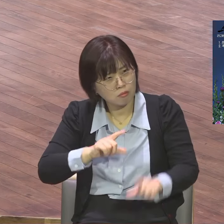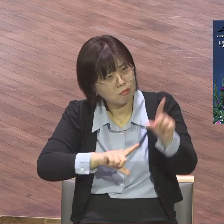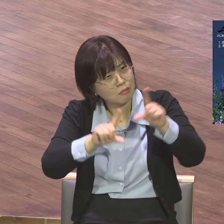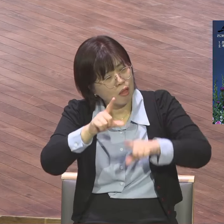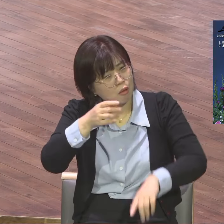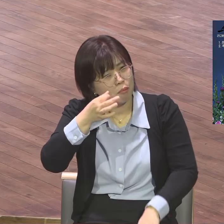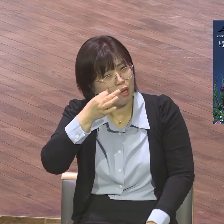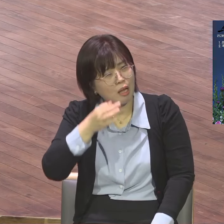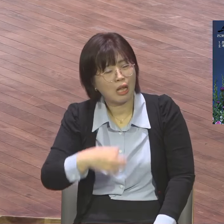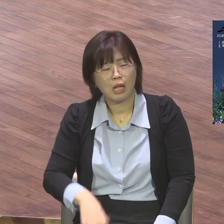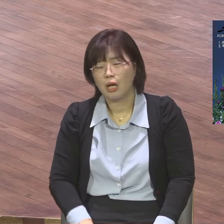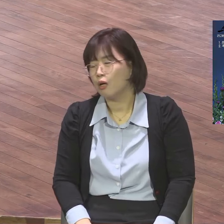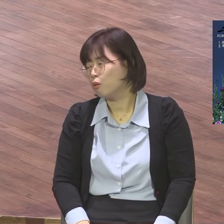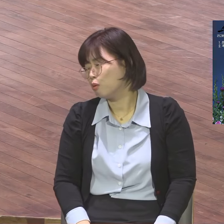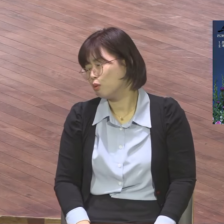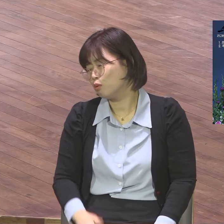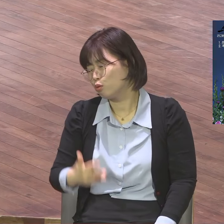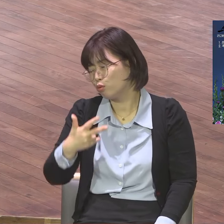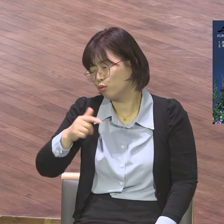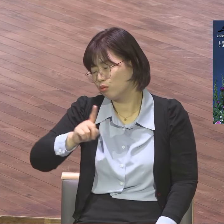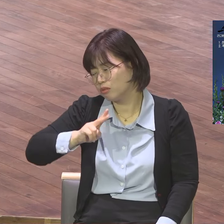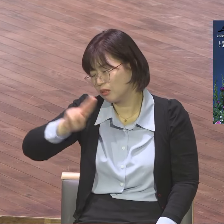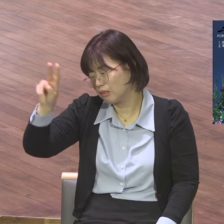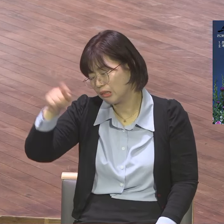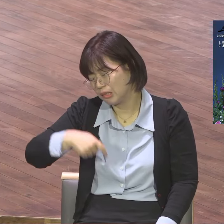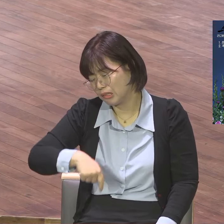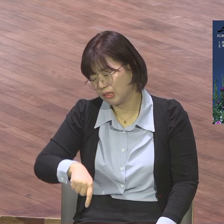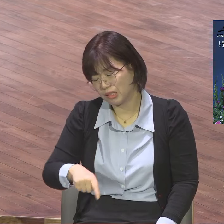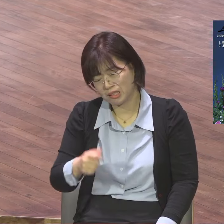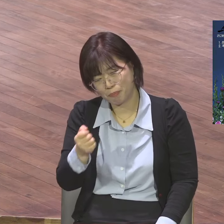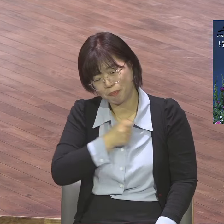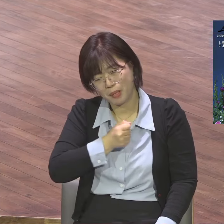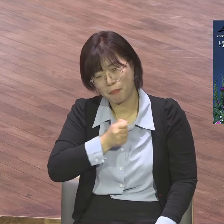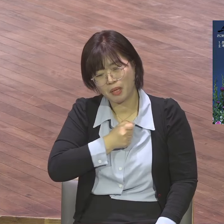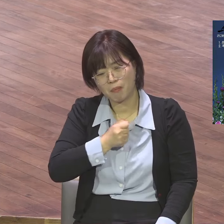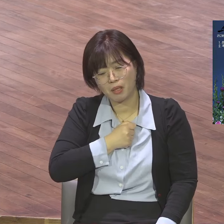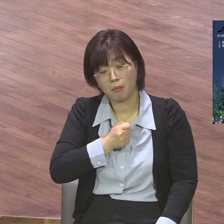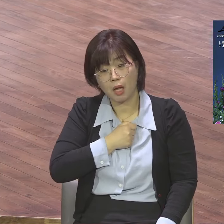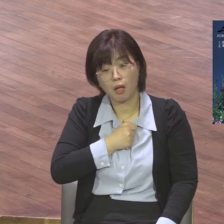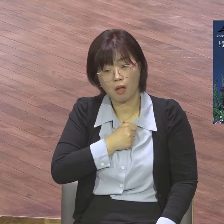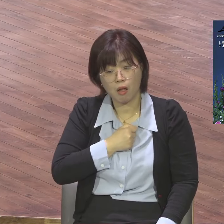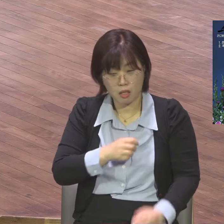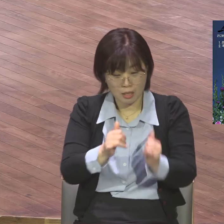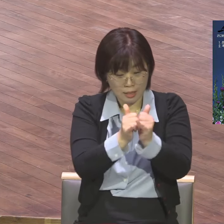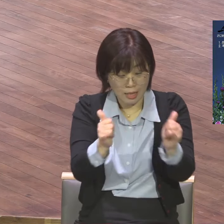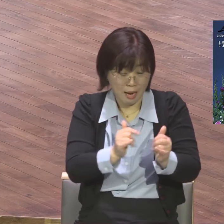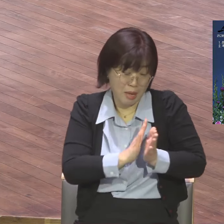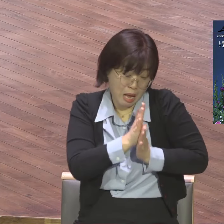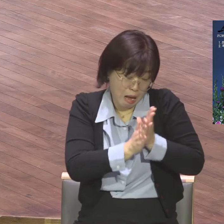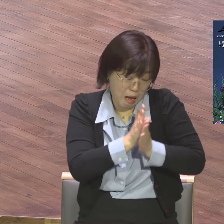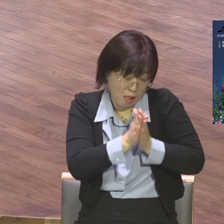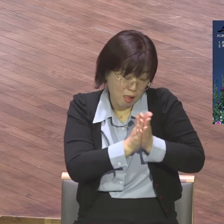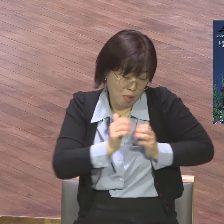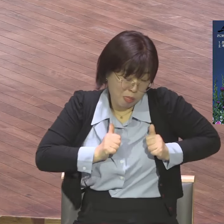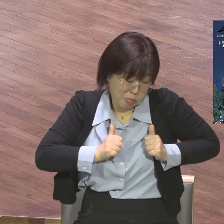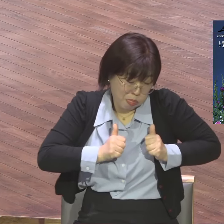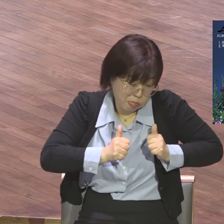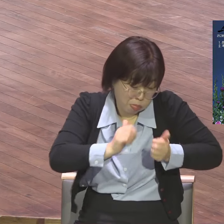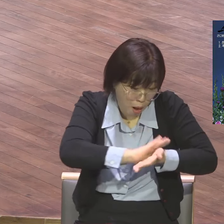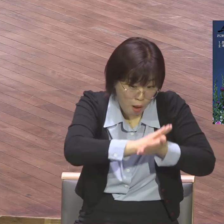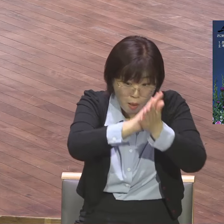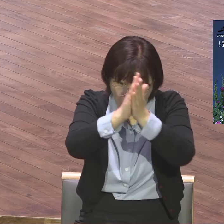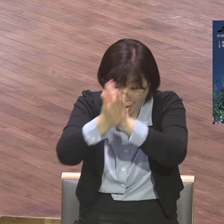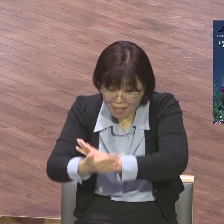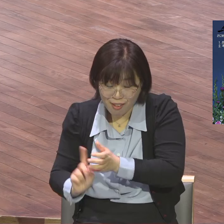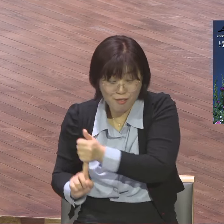수행. 무슨 수행입니까? 부처가 돼. 뭐가 인간이 부처가 됩니까? 수행해보라니까. 성철